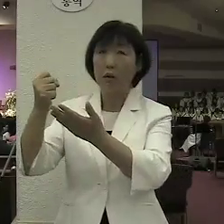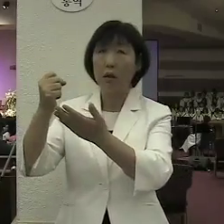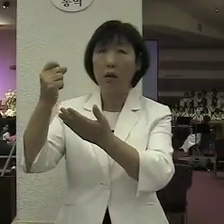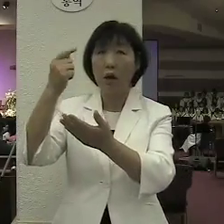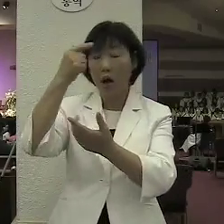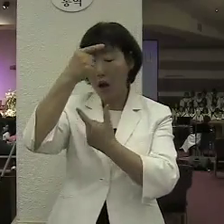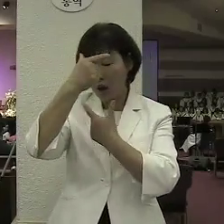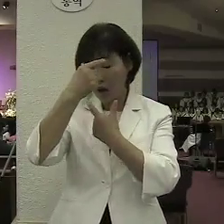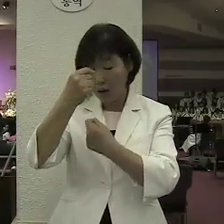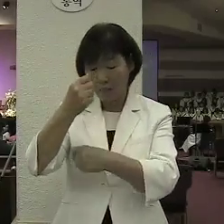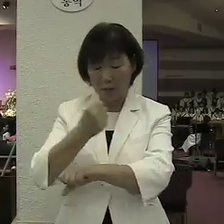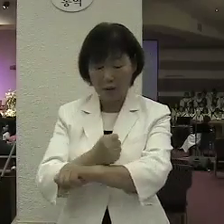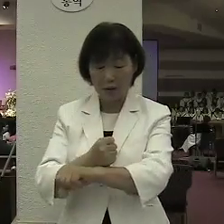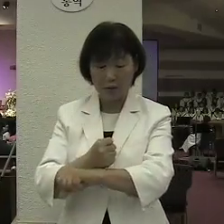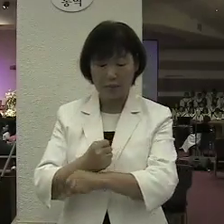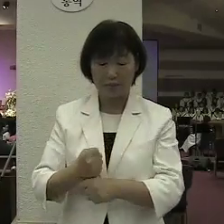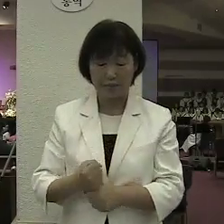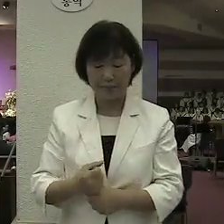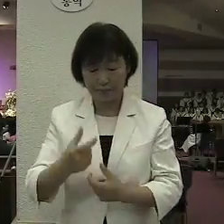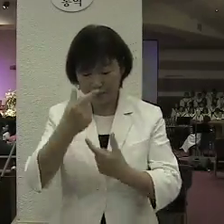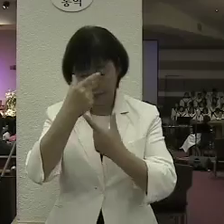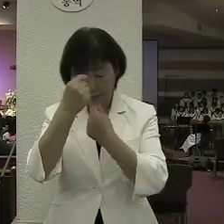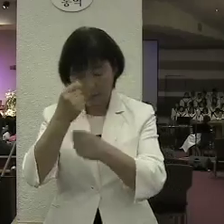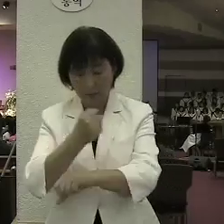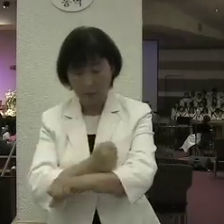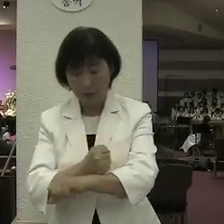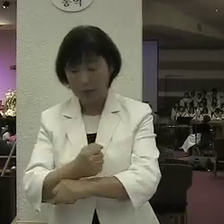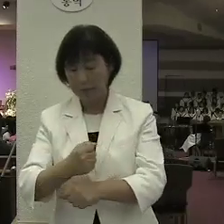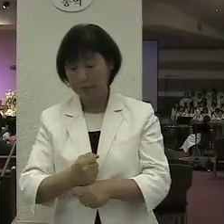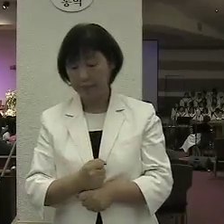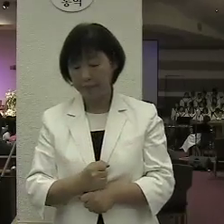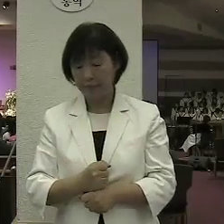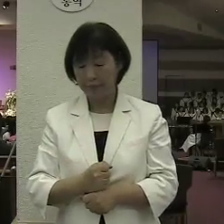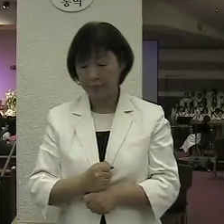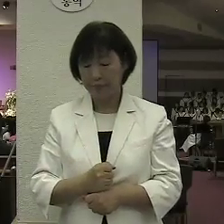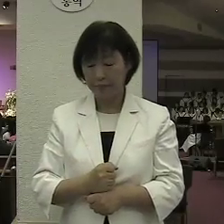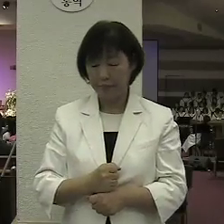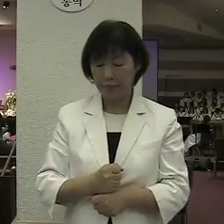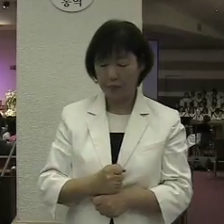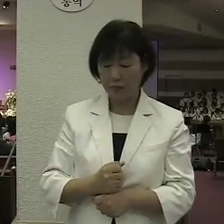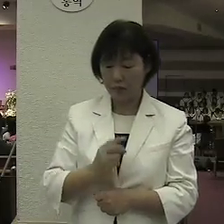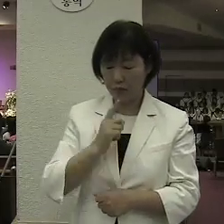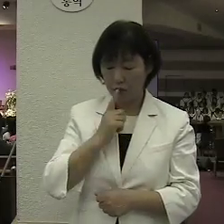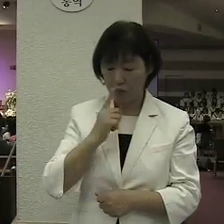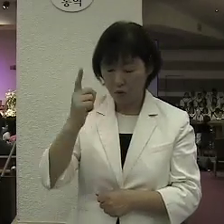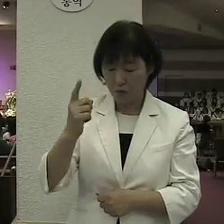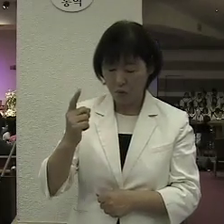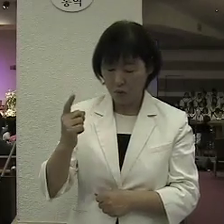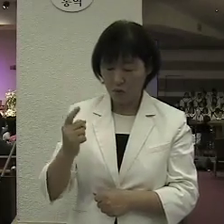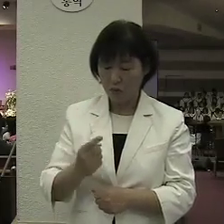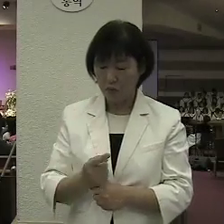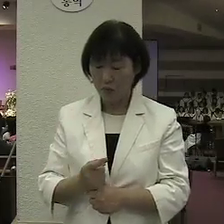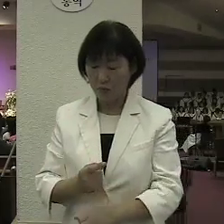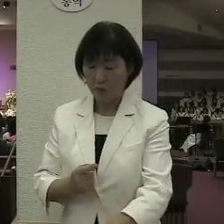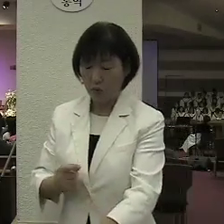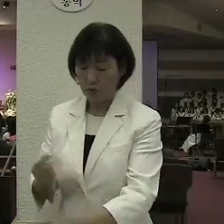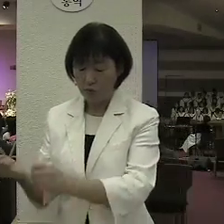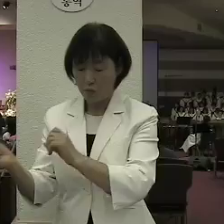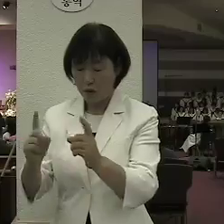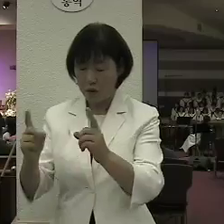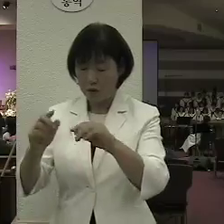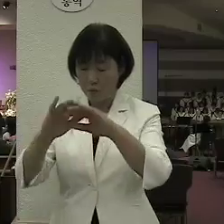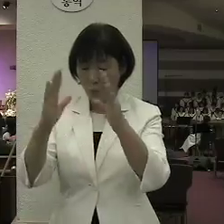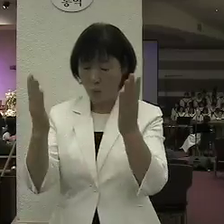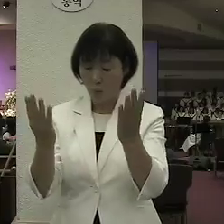천사들, 구원받은 모든 사람들이 이렇게 찬송을 하기 시작합니다. 9절에 보니까 새 노래를 노래하여 가로되